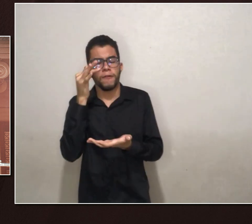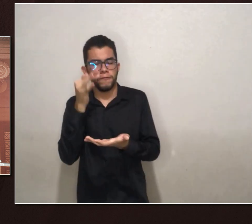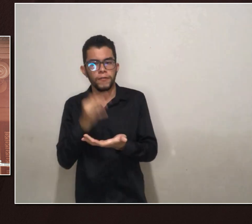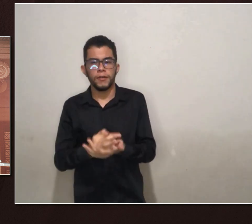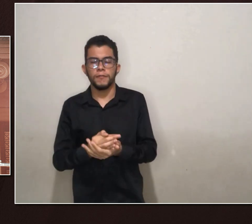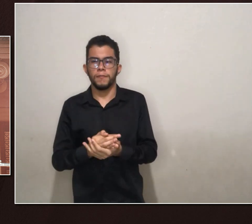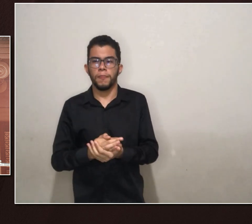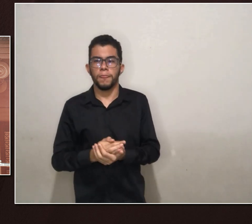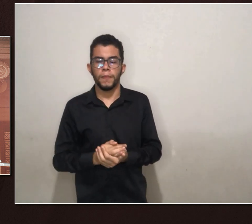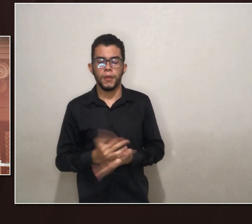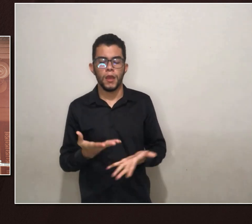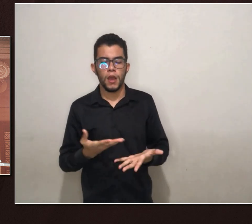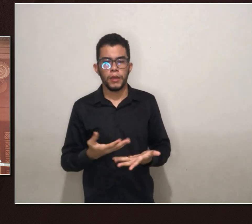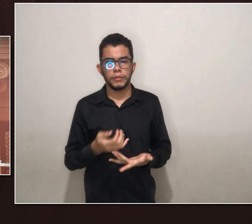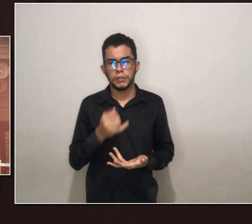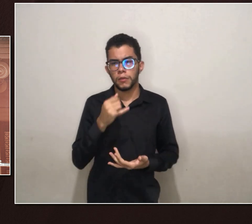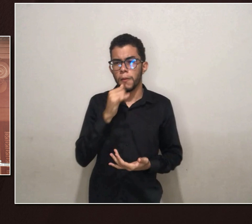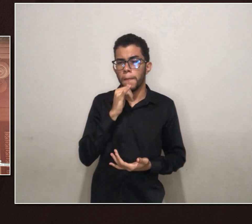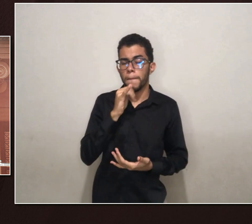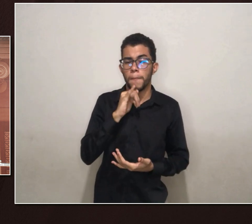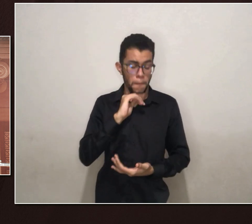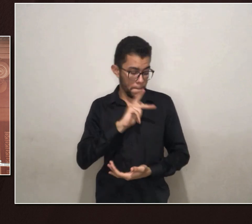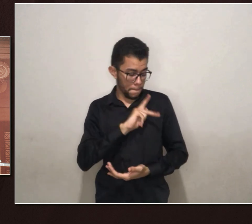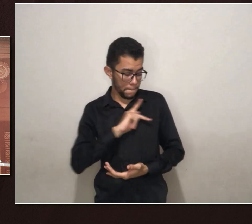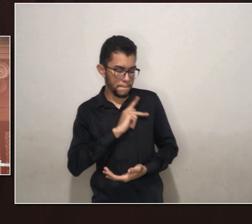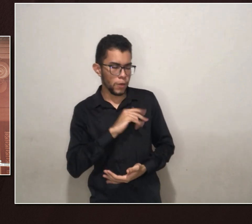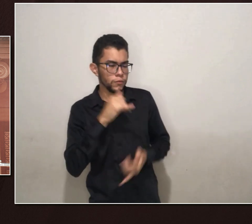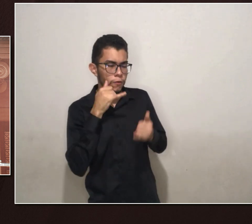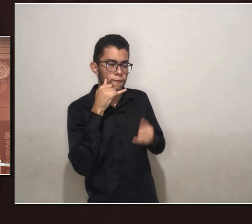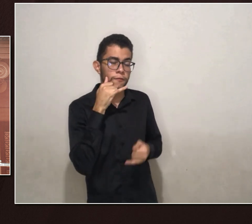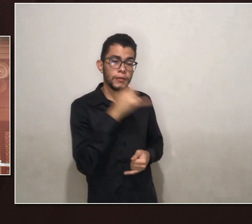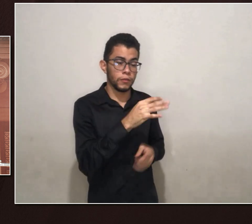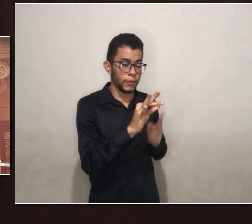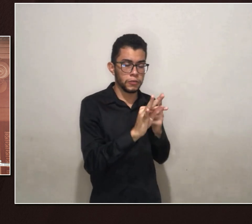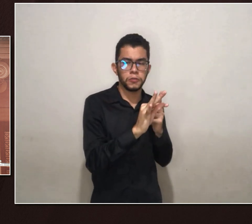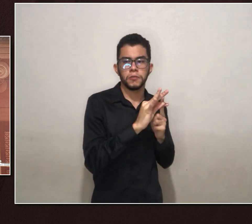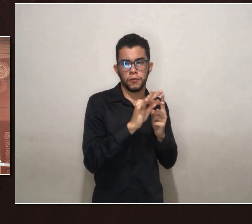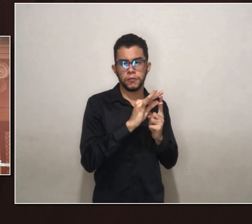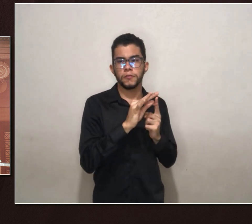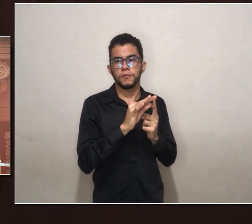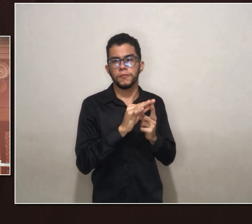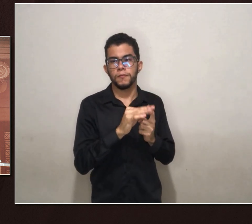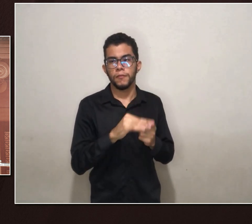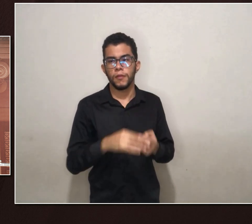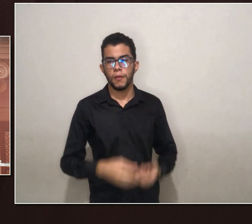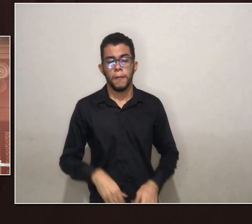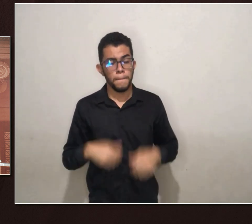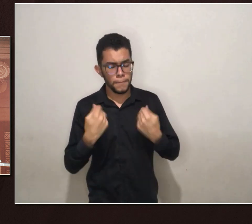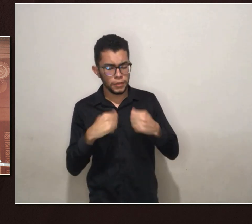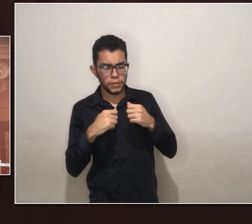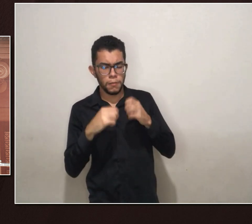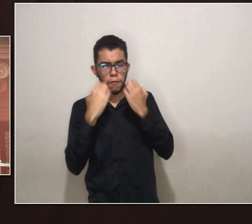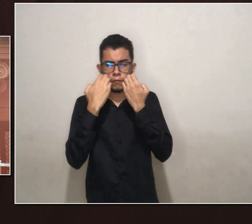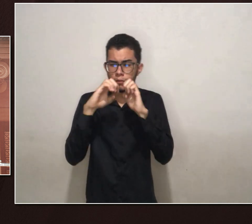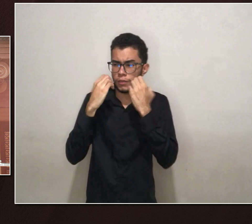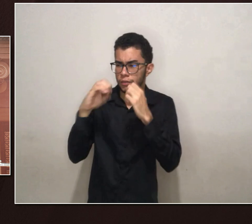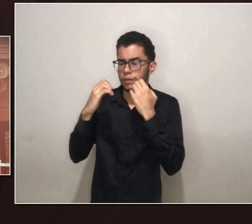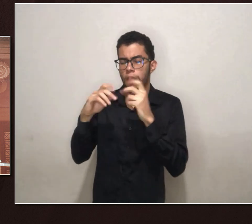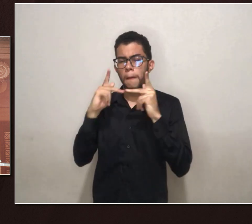né? Você deve então procurar passar essa palavra profética para